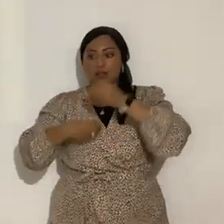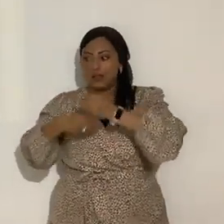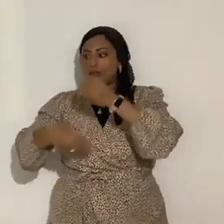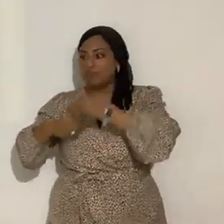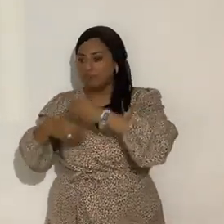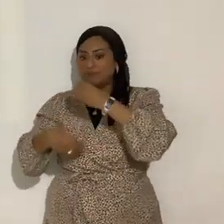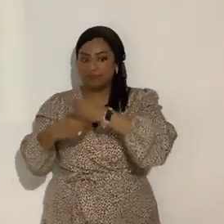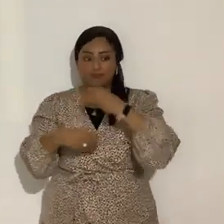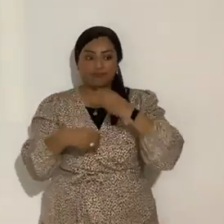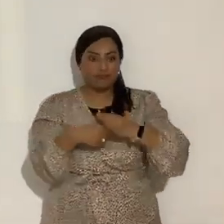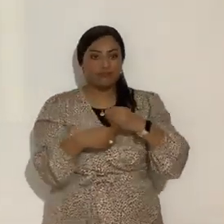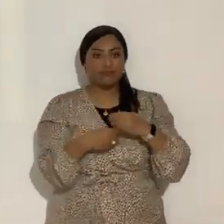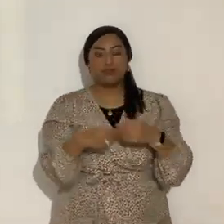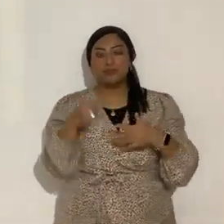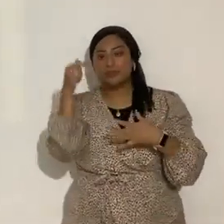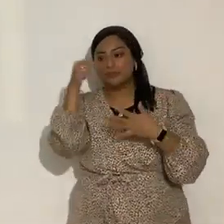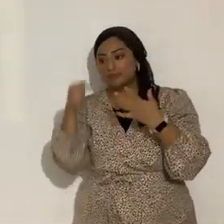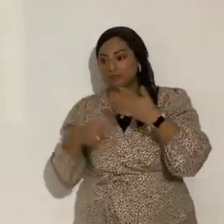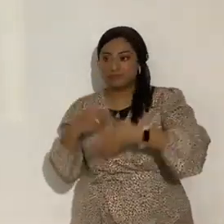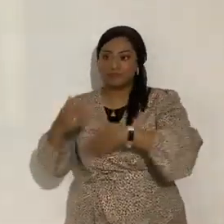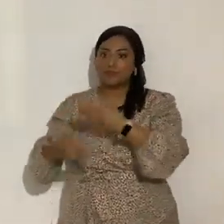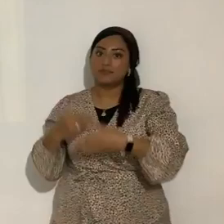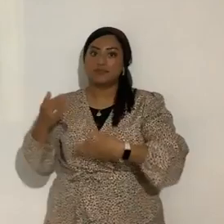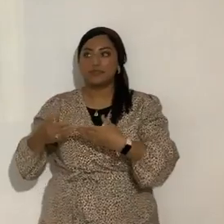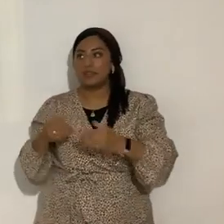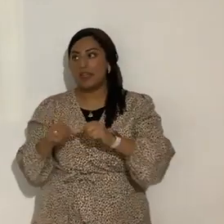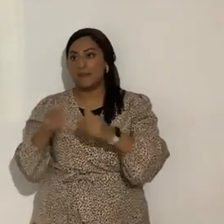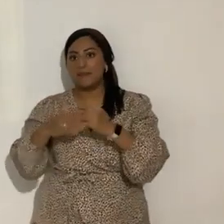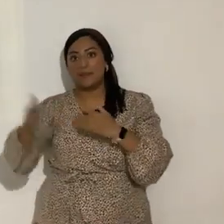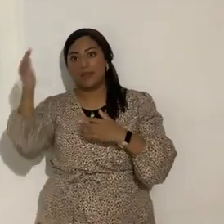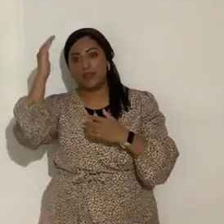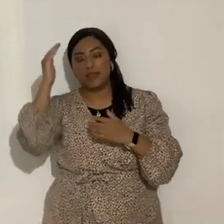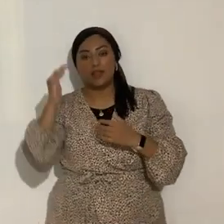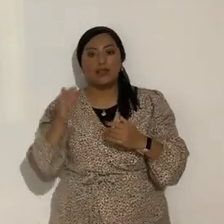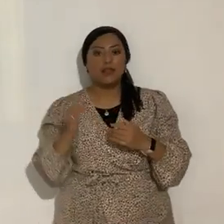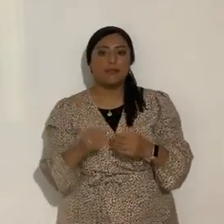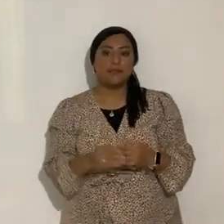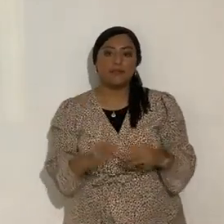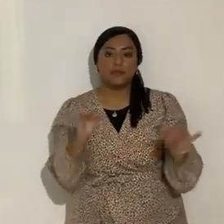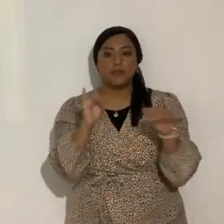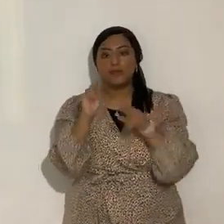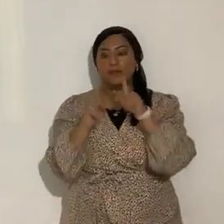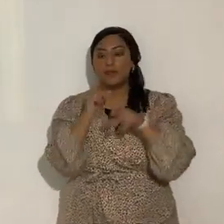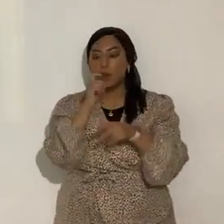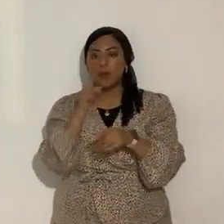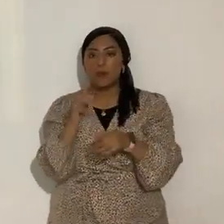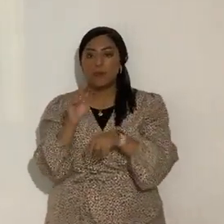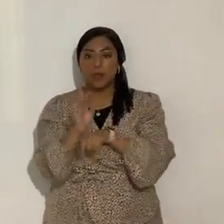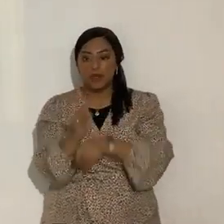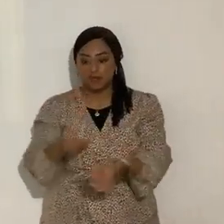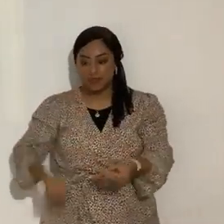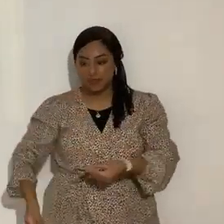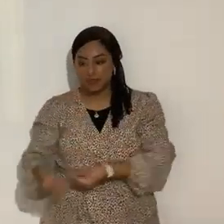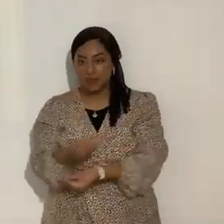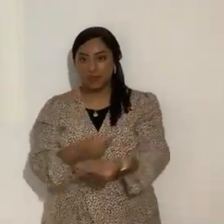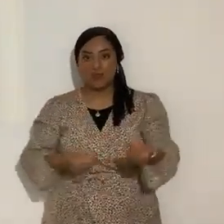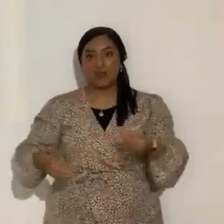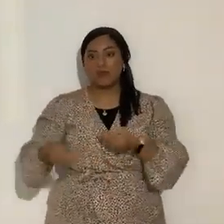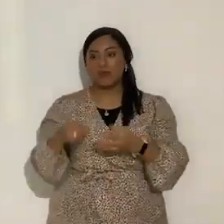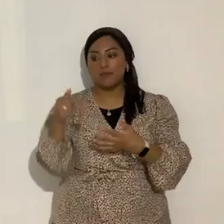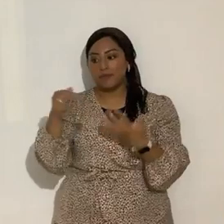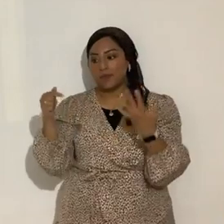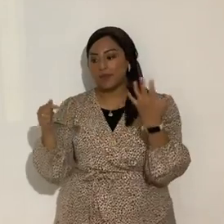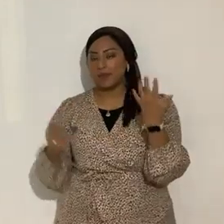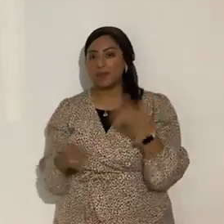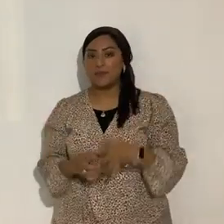quedó destapada esta, etc. Y así se la lleva toda la vida. Como los que cometen fraudes y truanerías, tracalerías, como decimos aquí